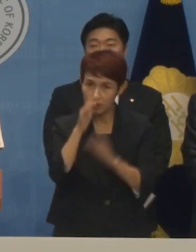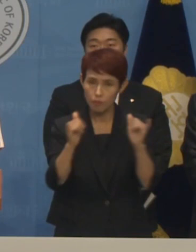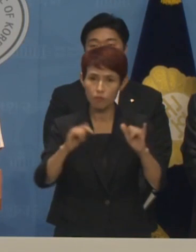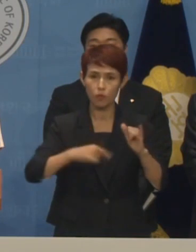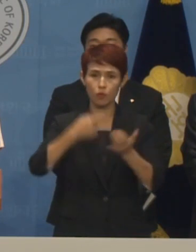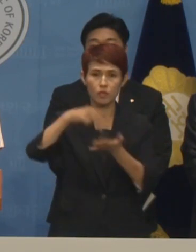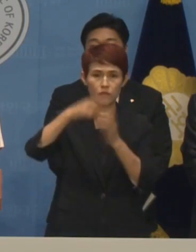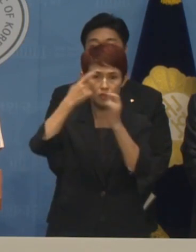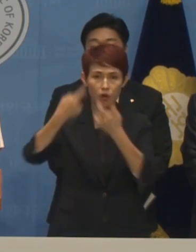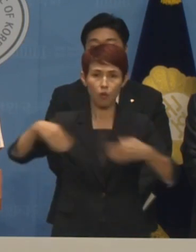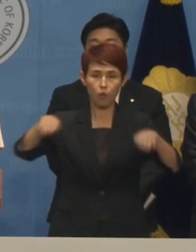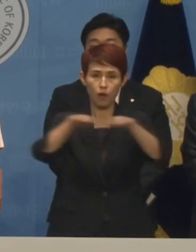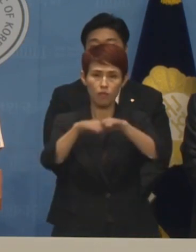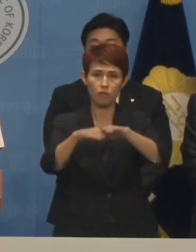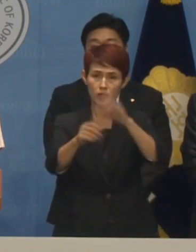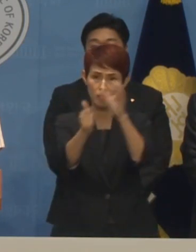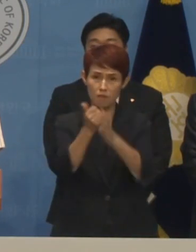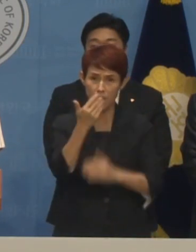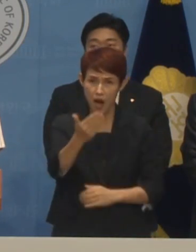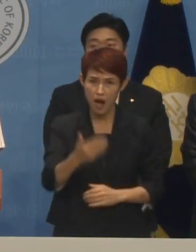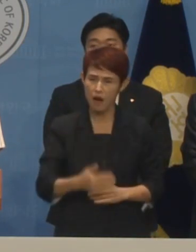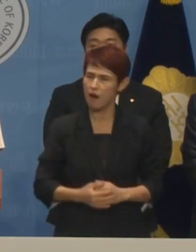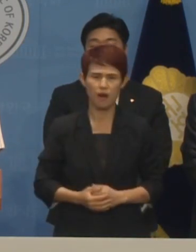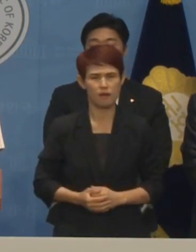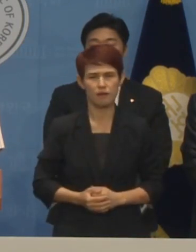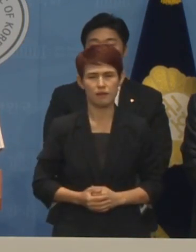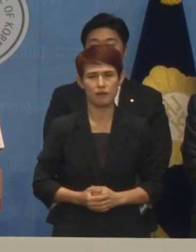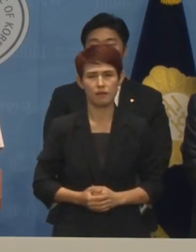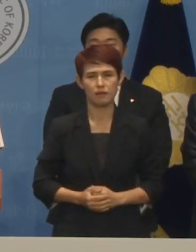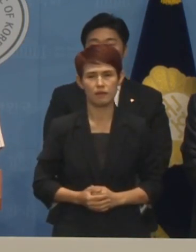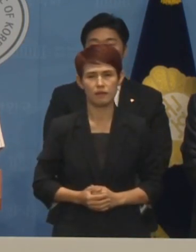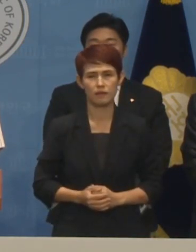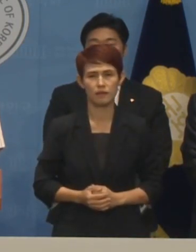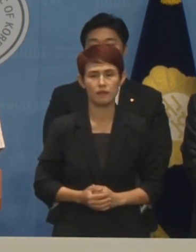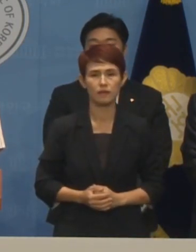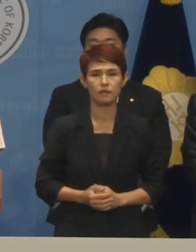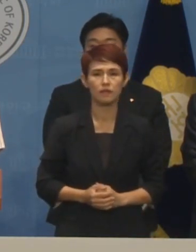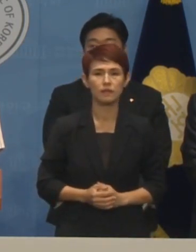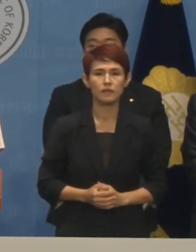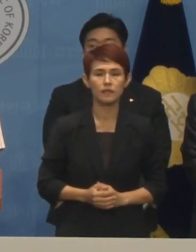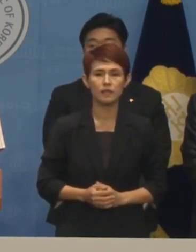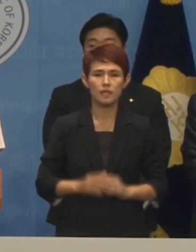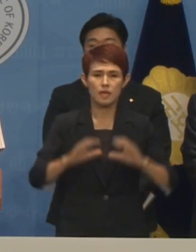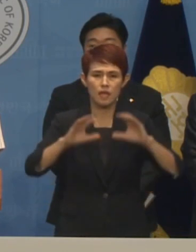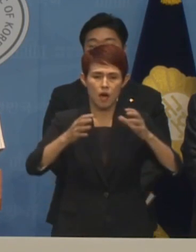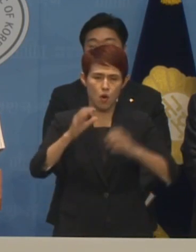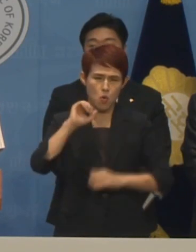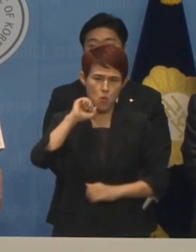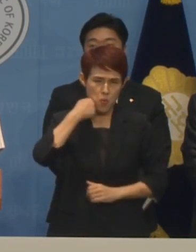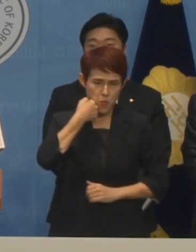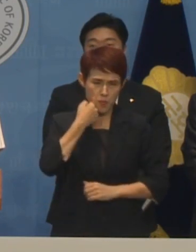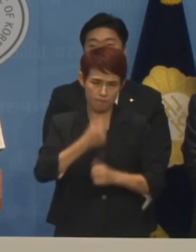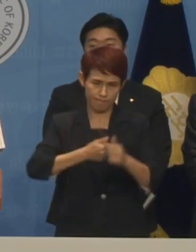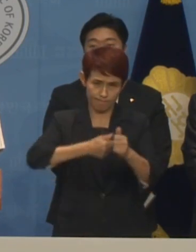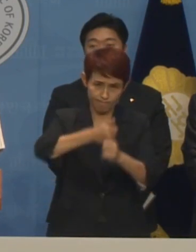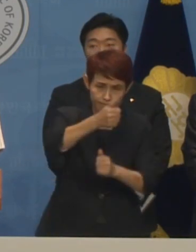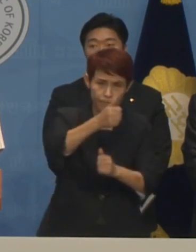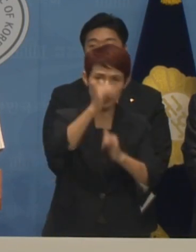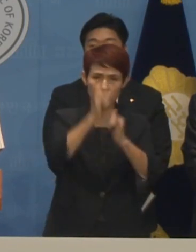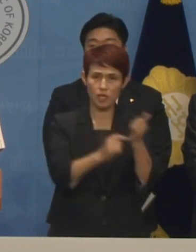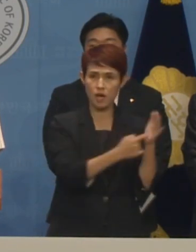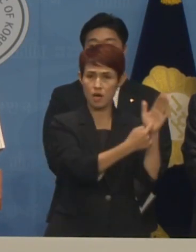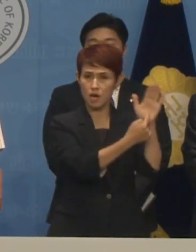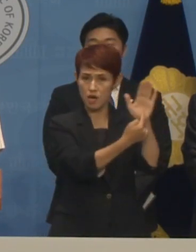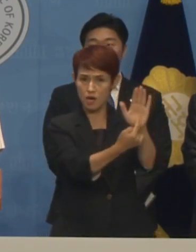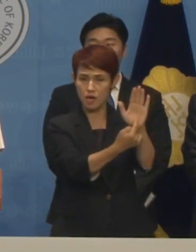이래 핵심 단어를 두 가지 요약하면 독립기념관이 지향하는 것은 국난 극복의 역사와 민족 정신을 국민들한테 알리는 겁니다.